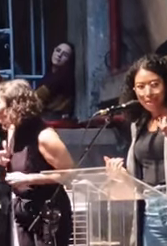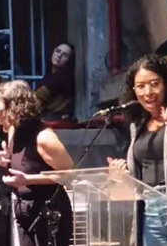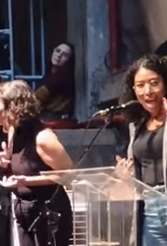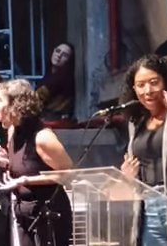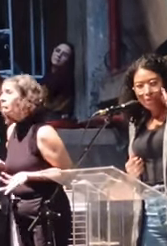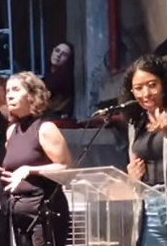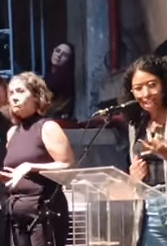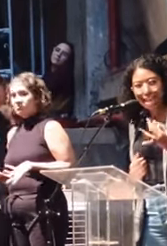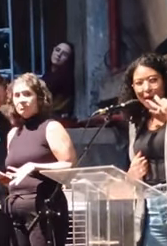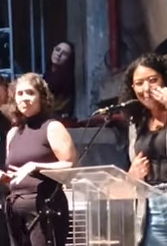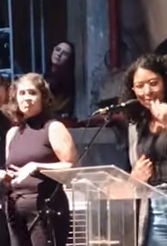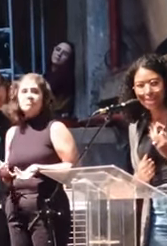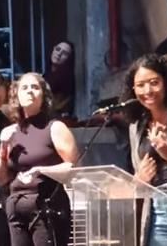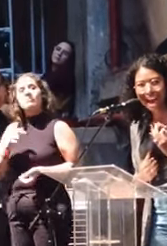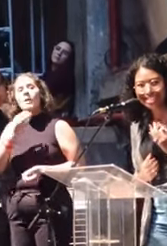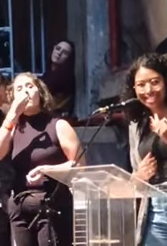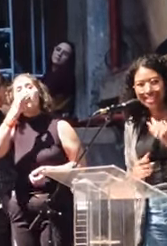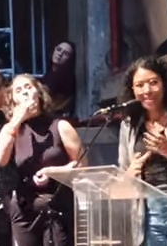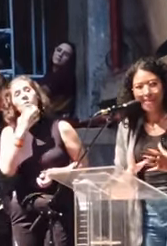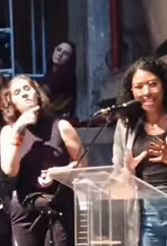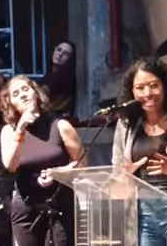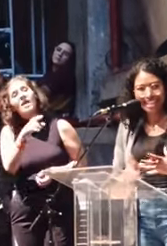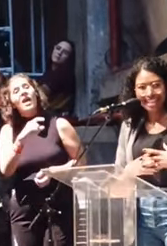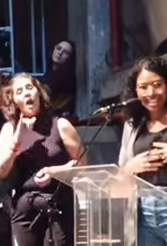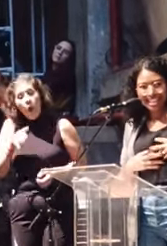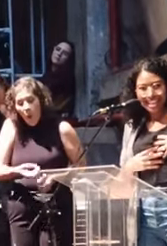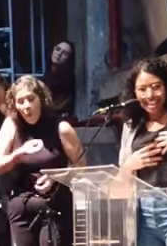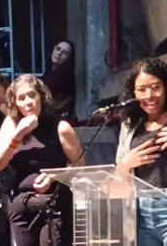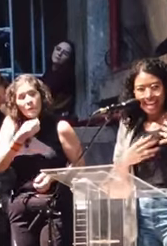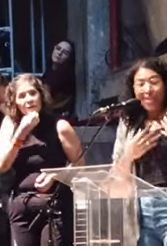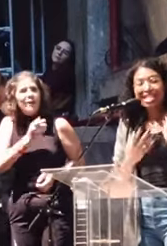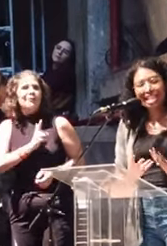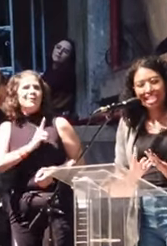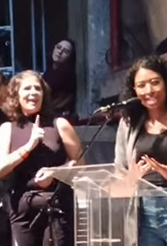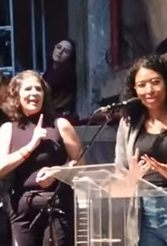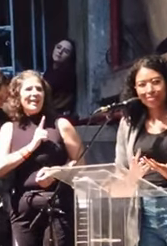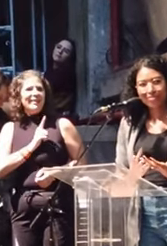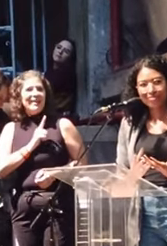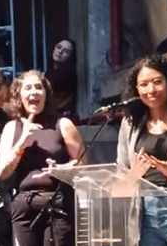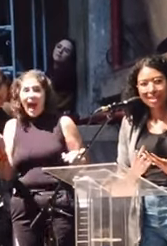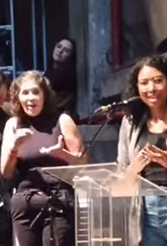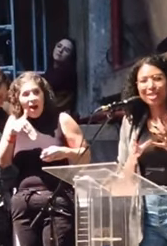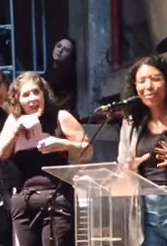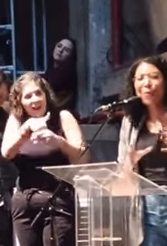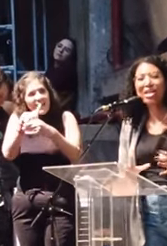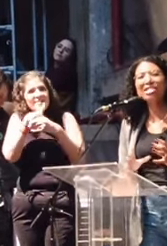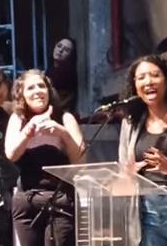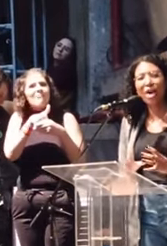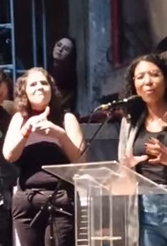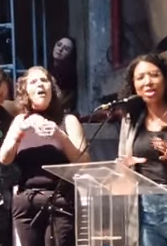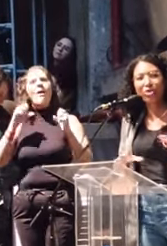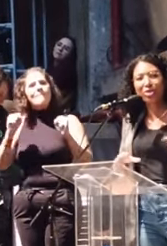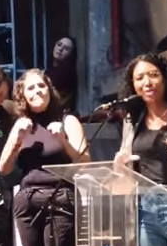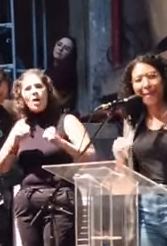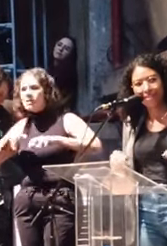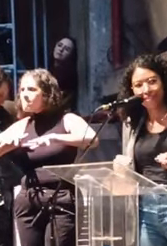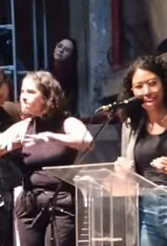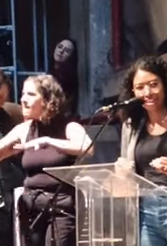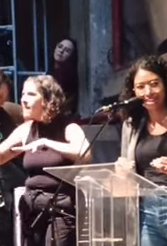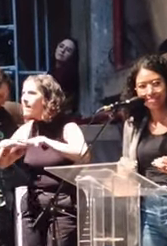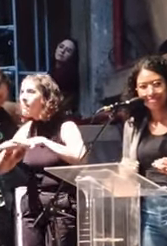Boulos, você tem a oportunidade com essa eleição de mobilizar uma